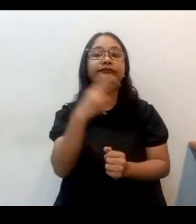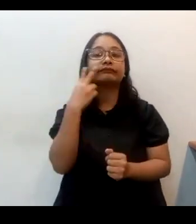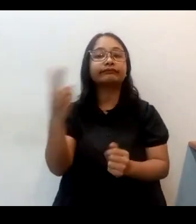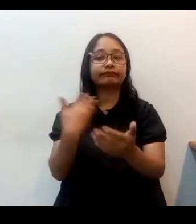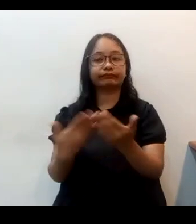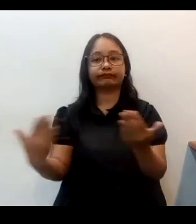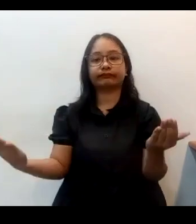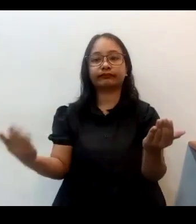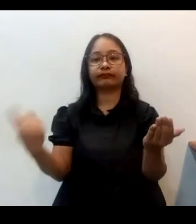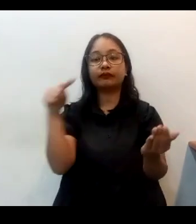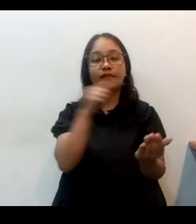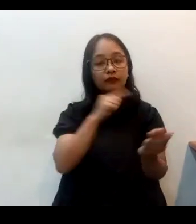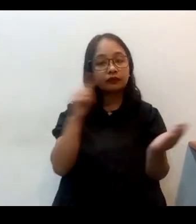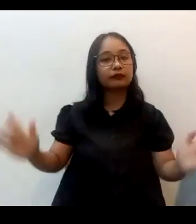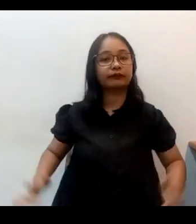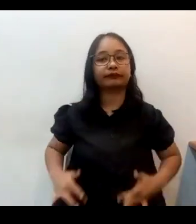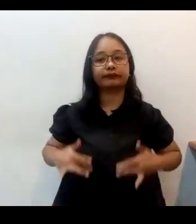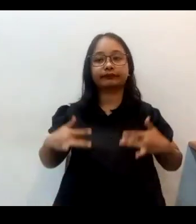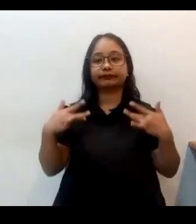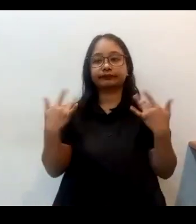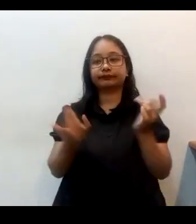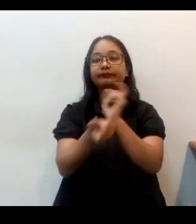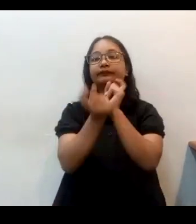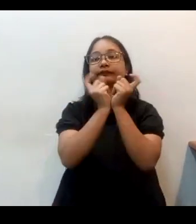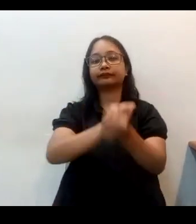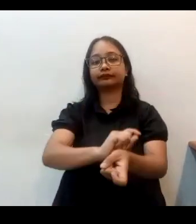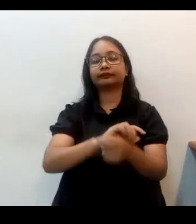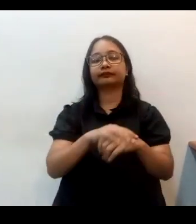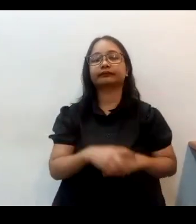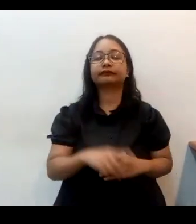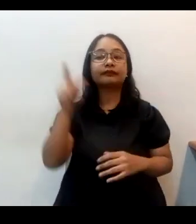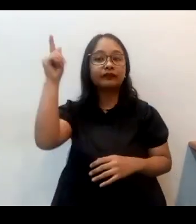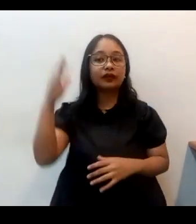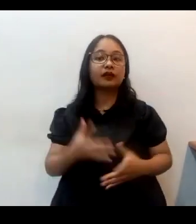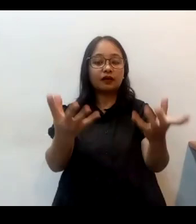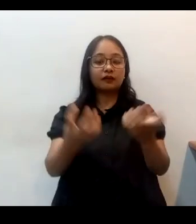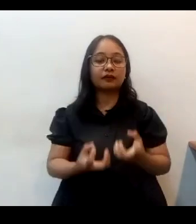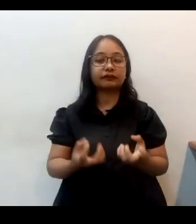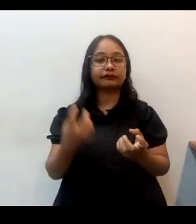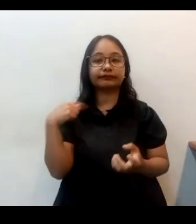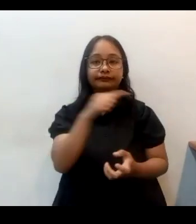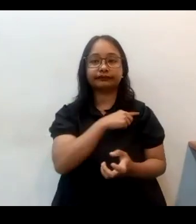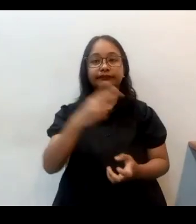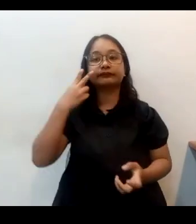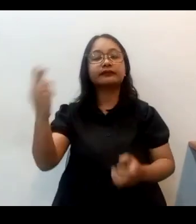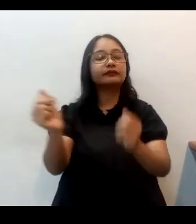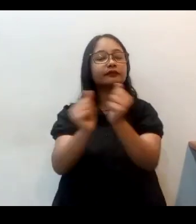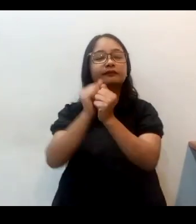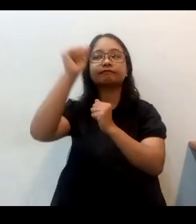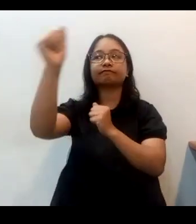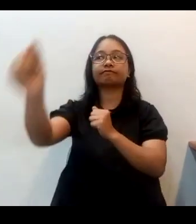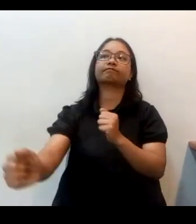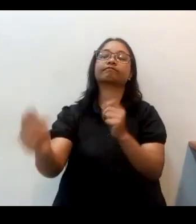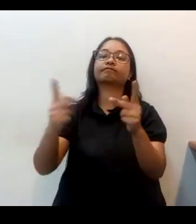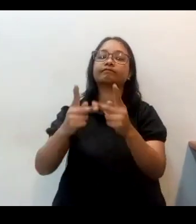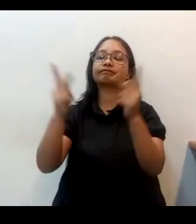atin na ikita, yung ating buhay at yung ating kaisipan ay mababago. So God wants us to see the far place. Kaya gusto